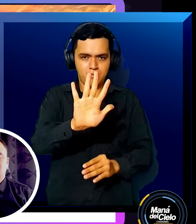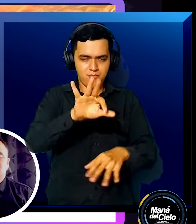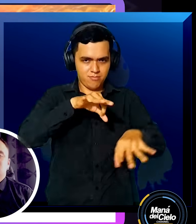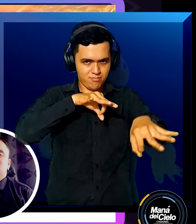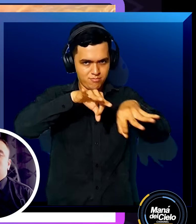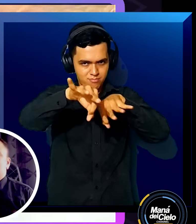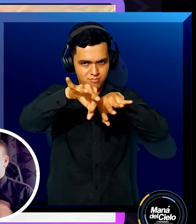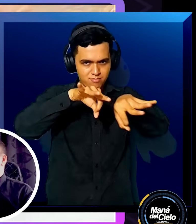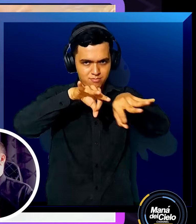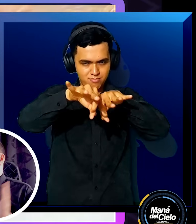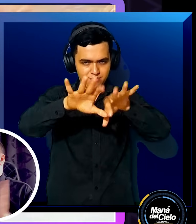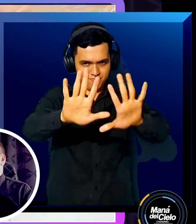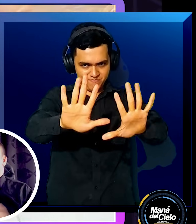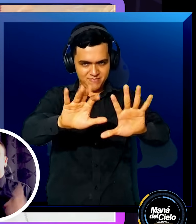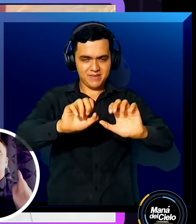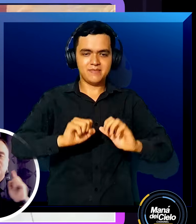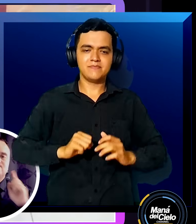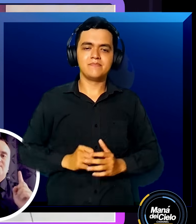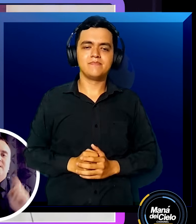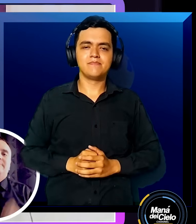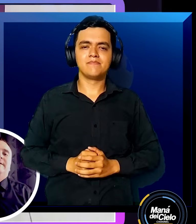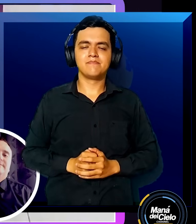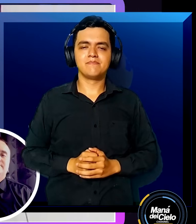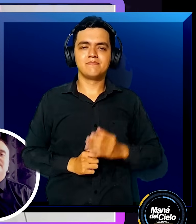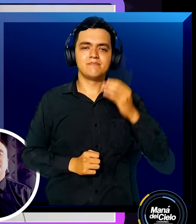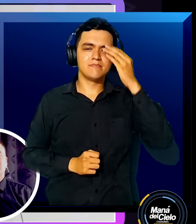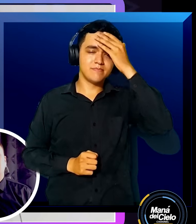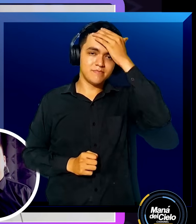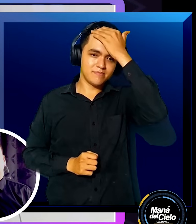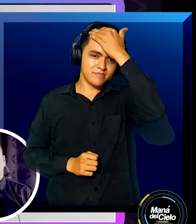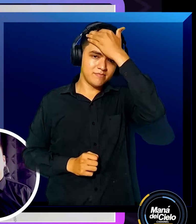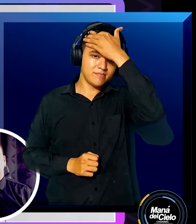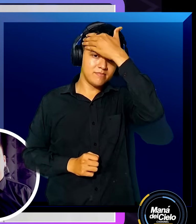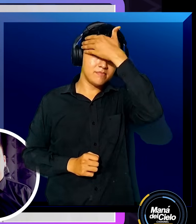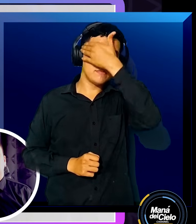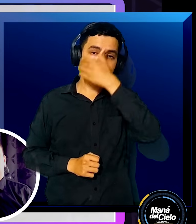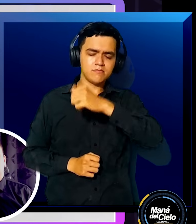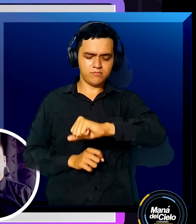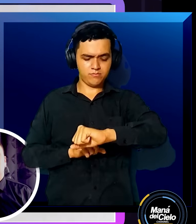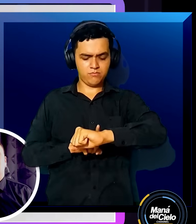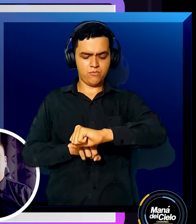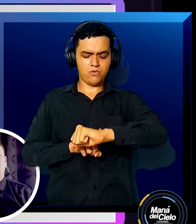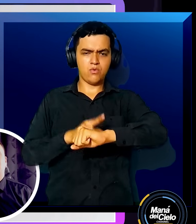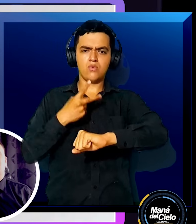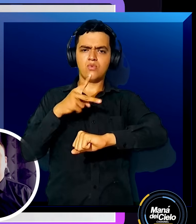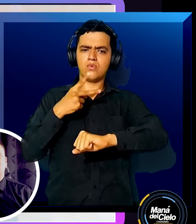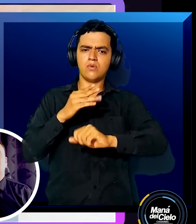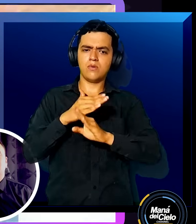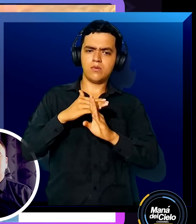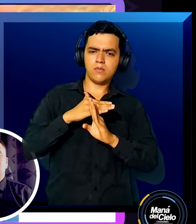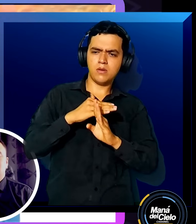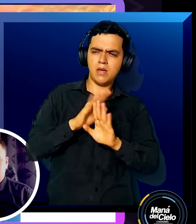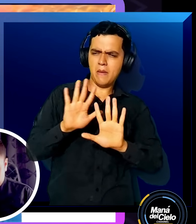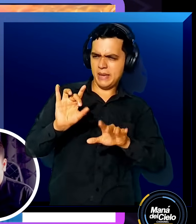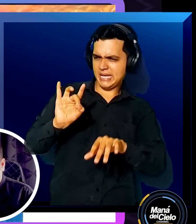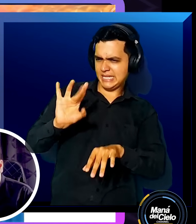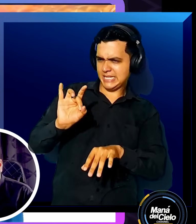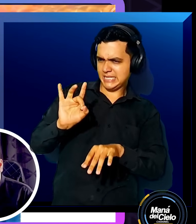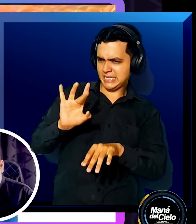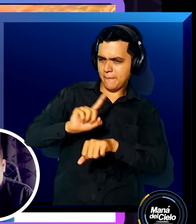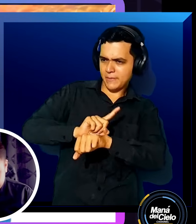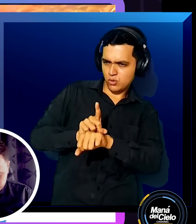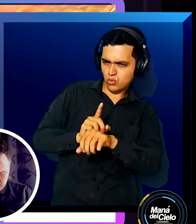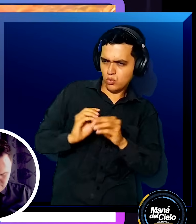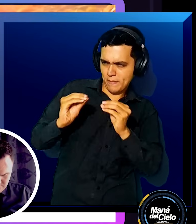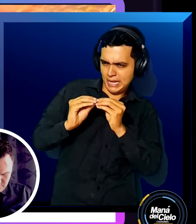orando, era una oración de poder, de autoridad, de unción, una oración poderosísima. Y comenzaron a